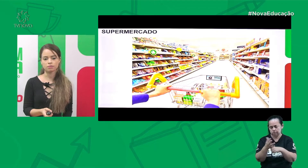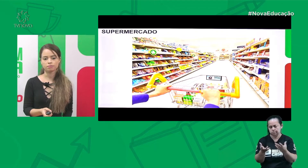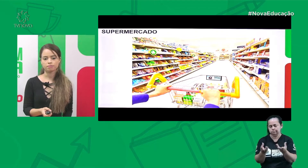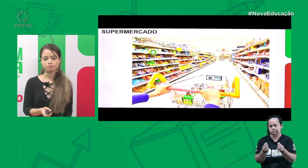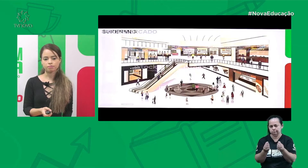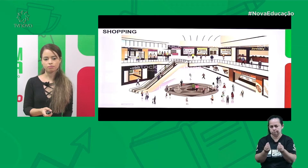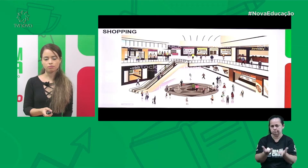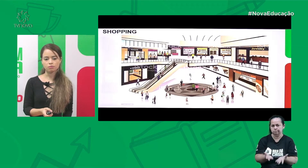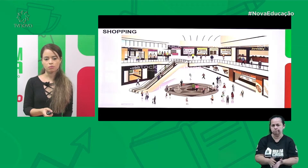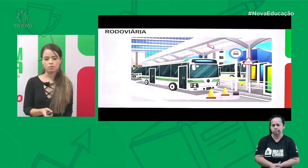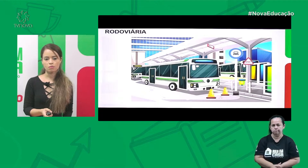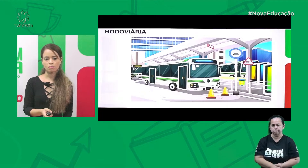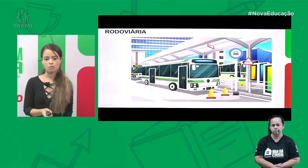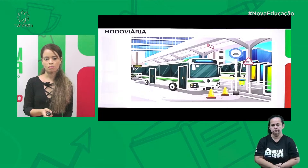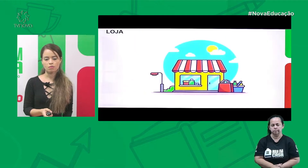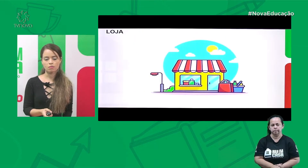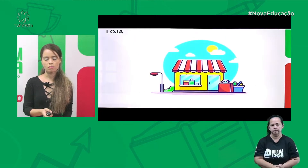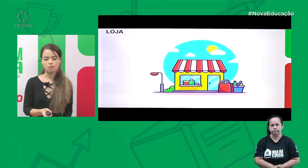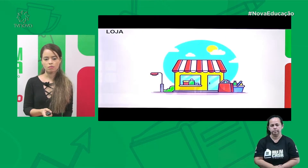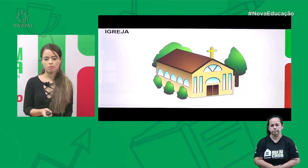Libras.